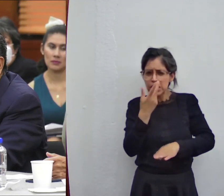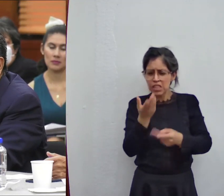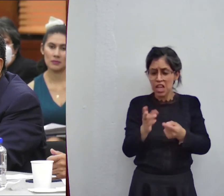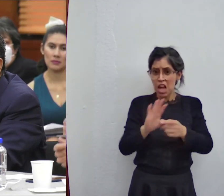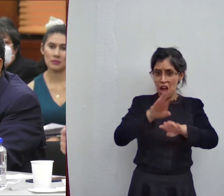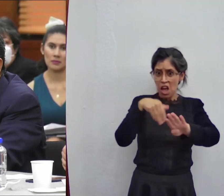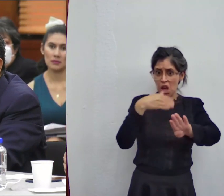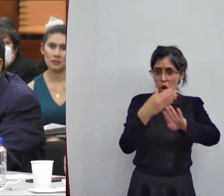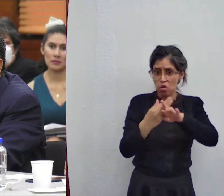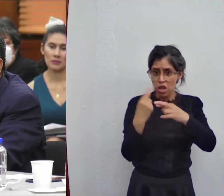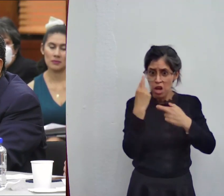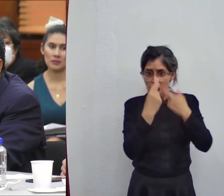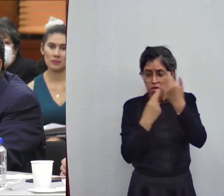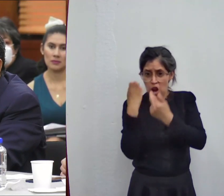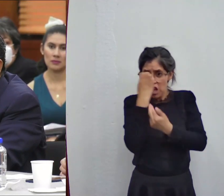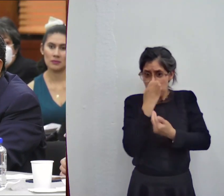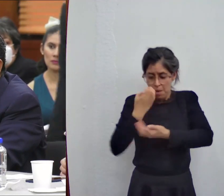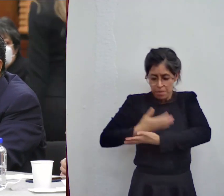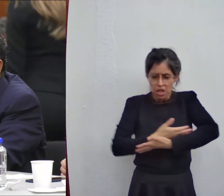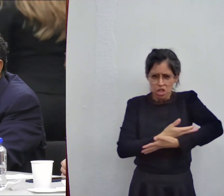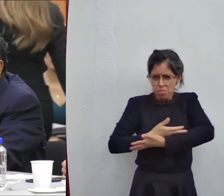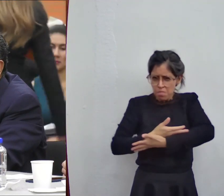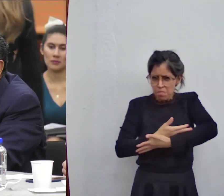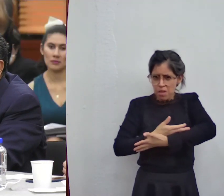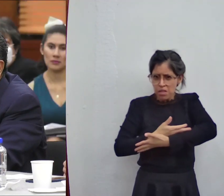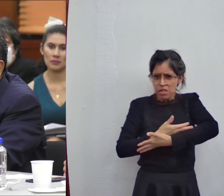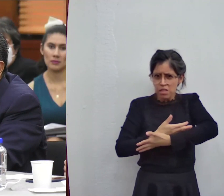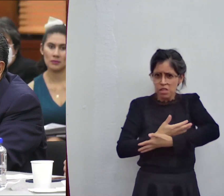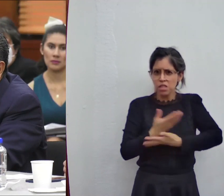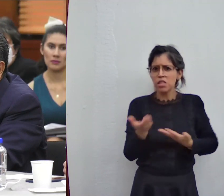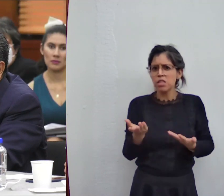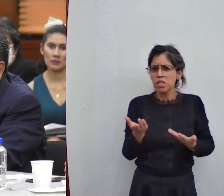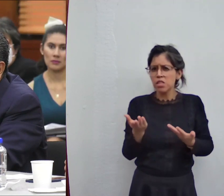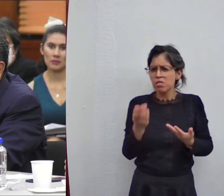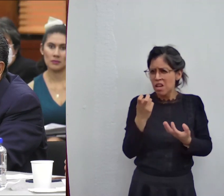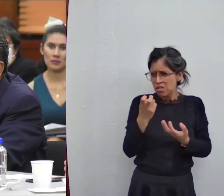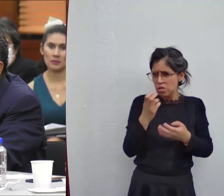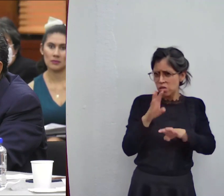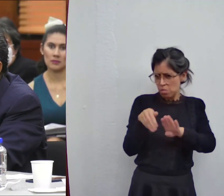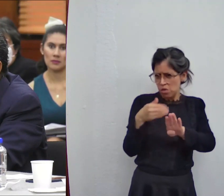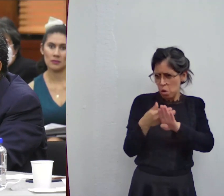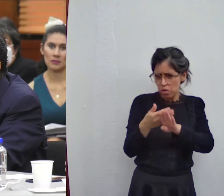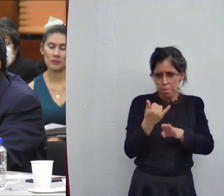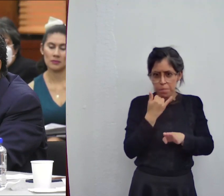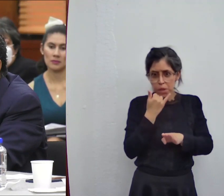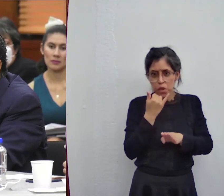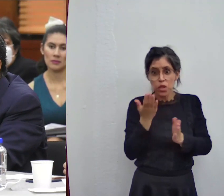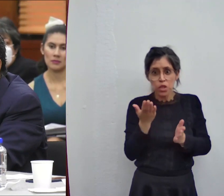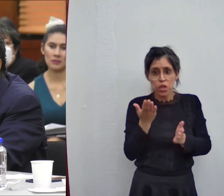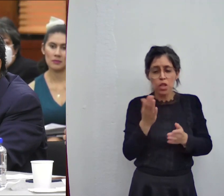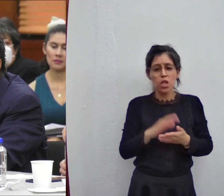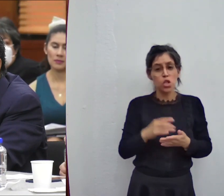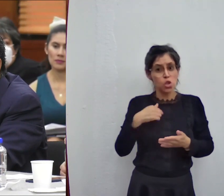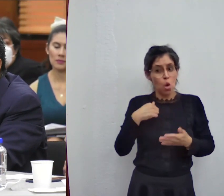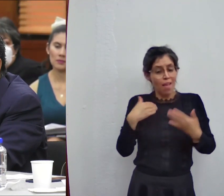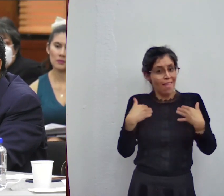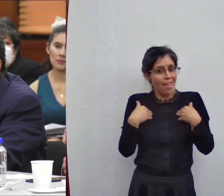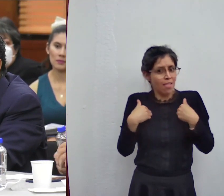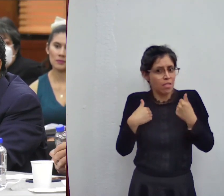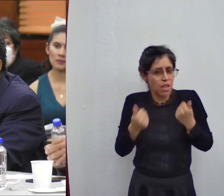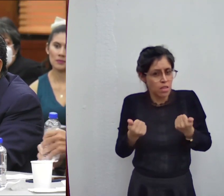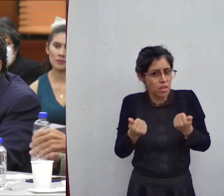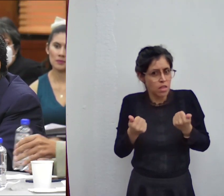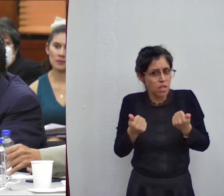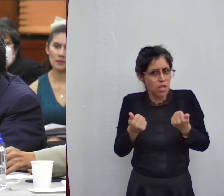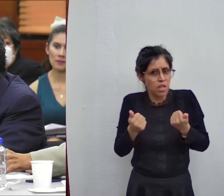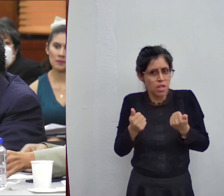la nutrición como estrategias de medicina preventiva. Creo que la interpretación